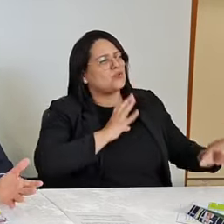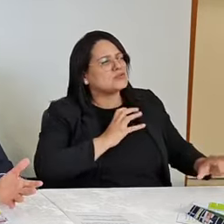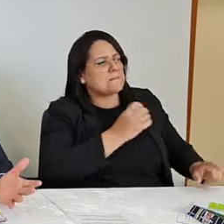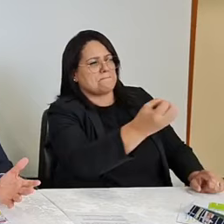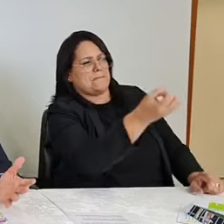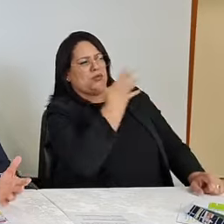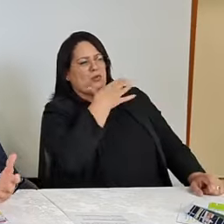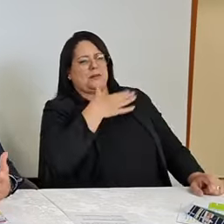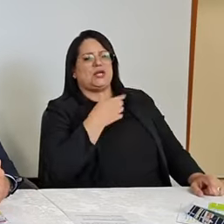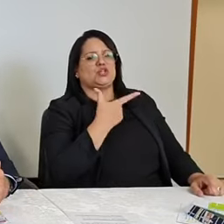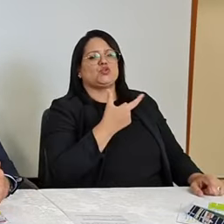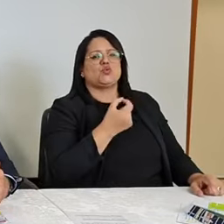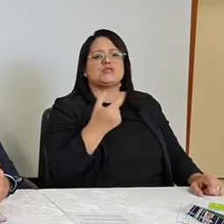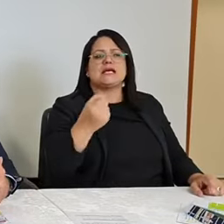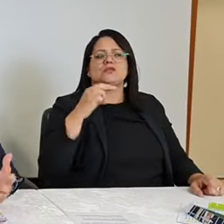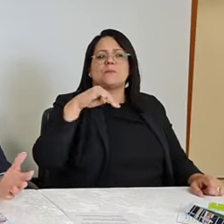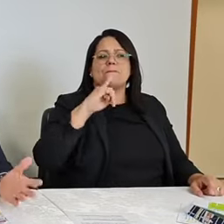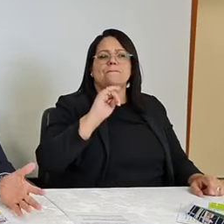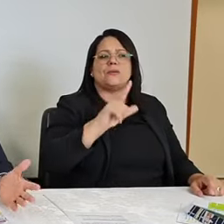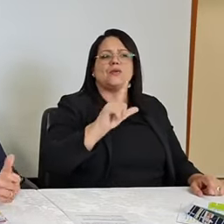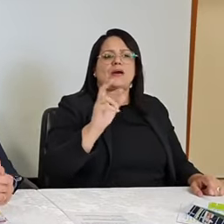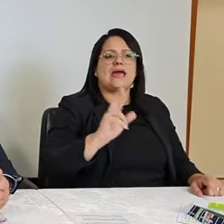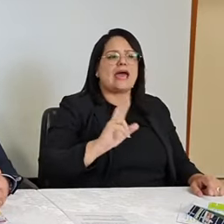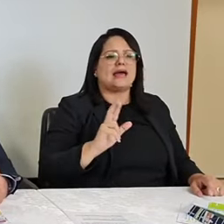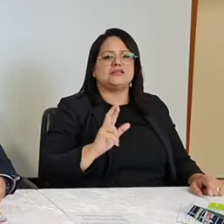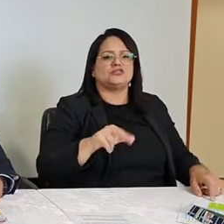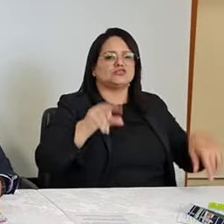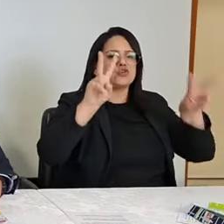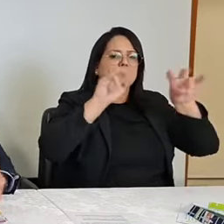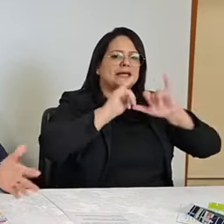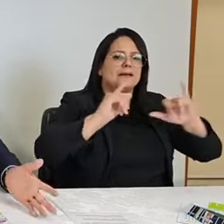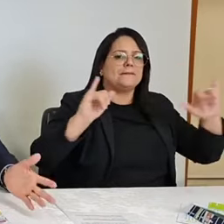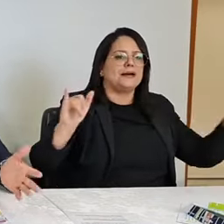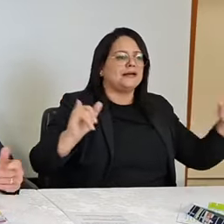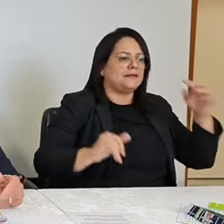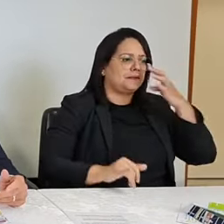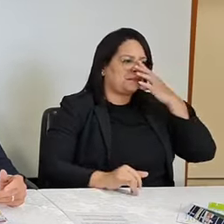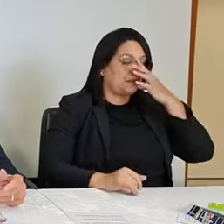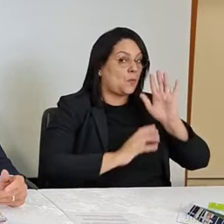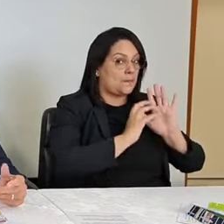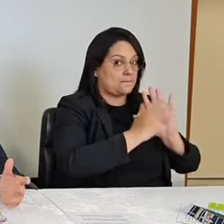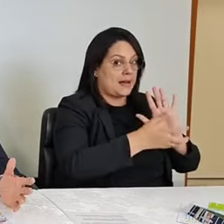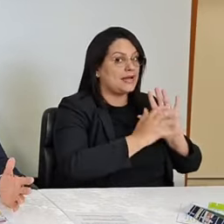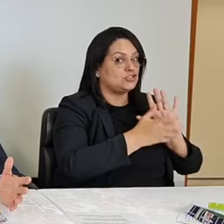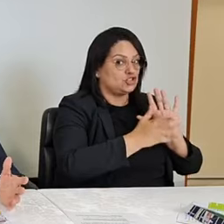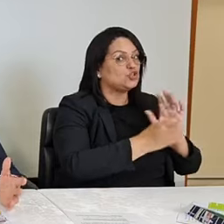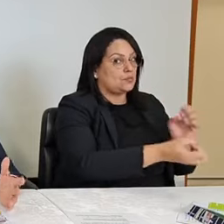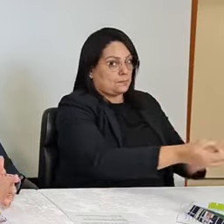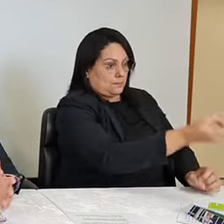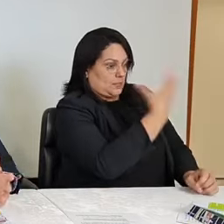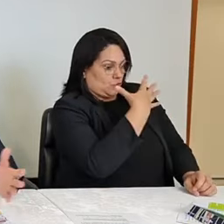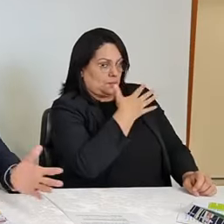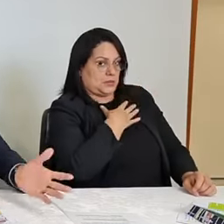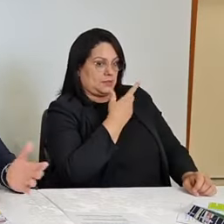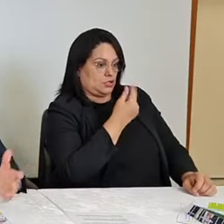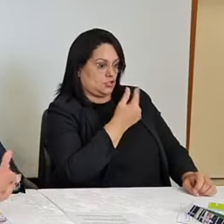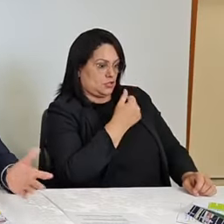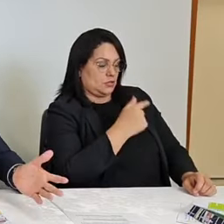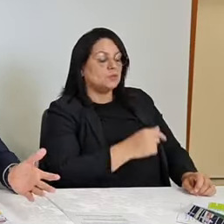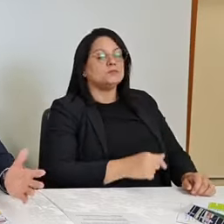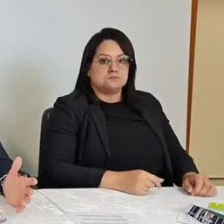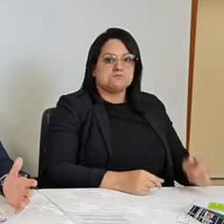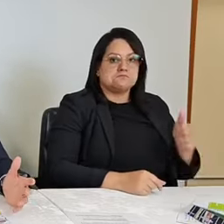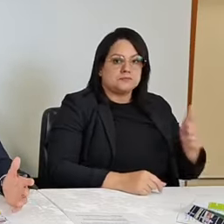mil reais para fins de campanha. Dinheiro doado pelo partido meu na época. E daí eu estava,